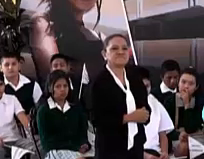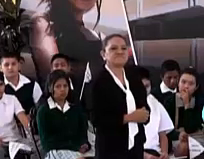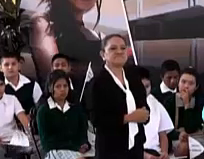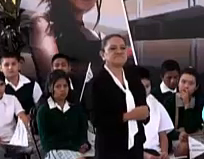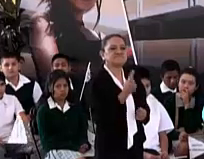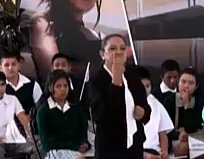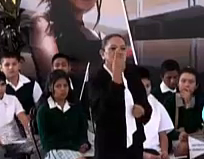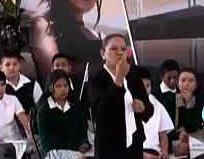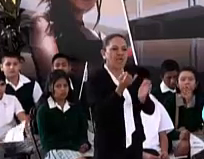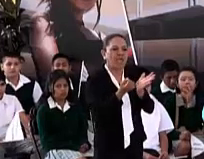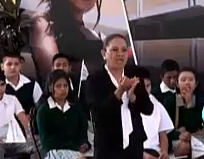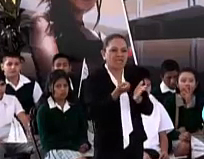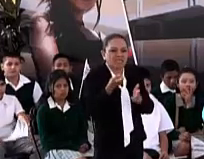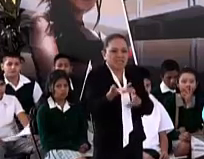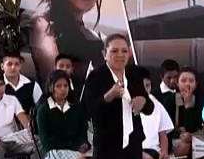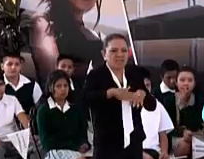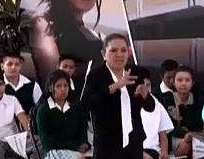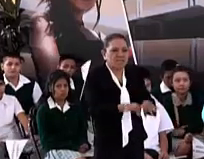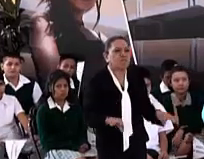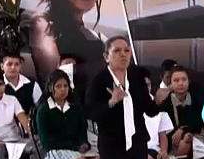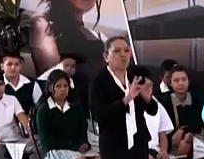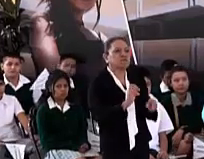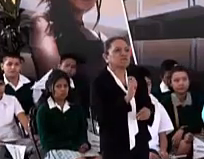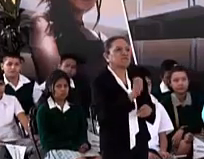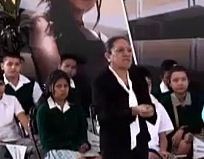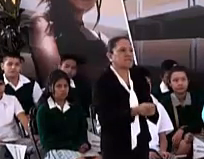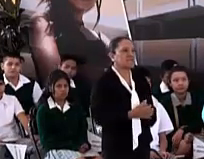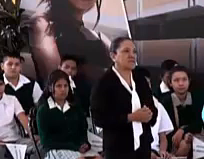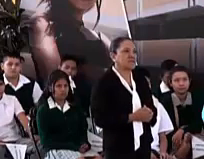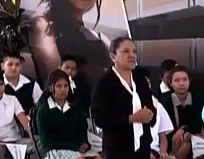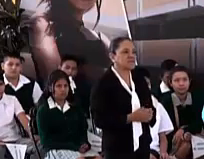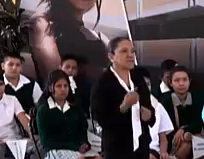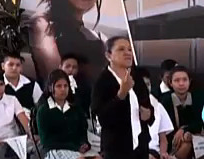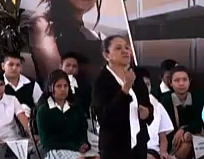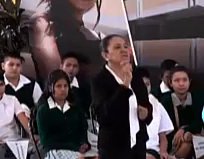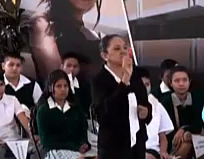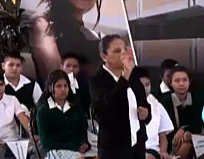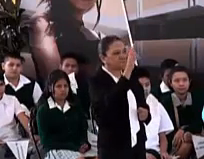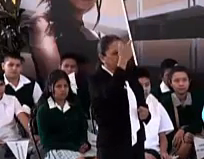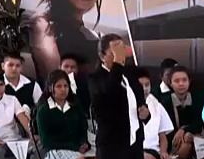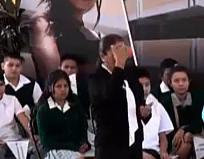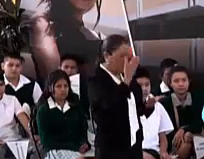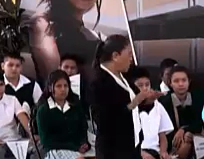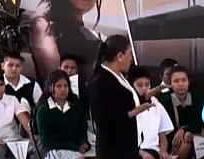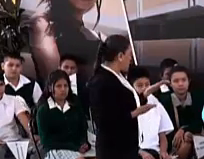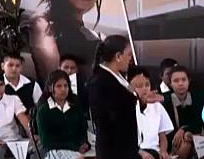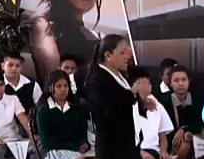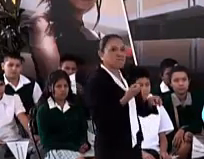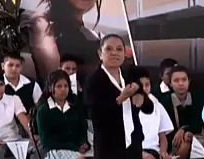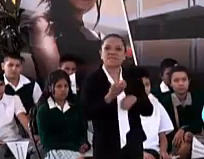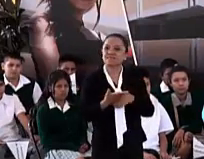Una de las definiciones más importantes que van a ser recordadas en este estado